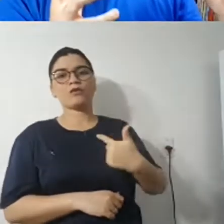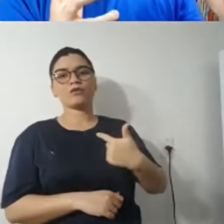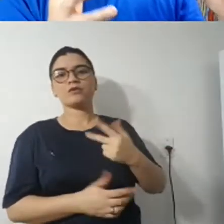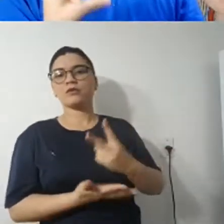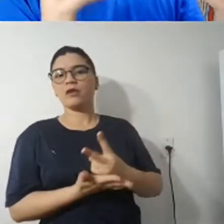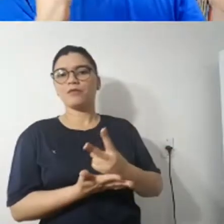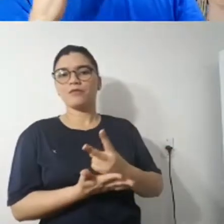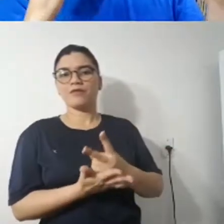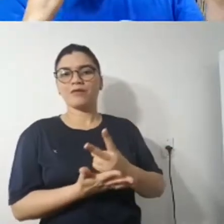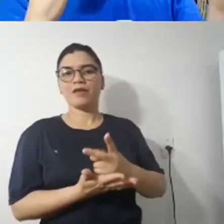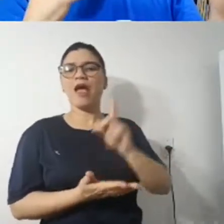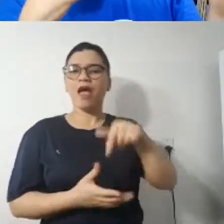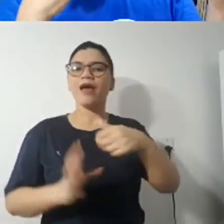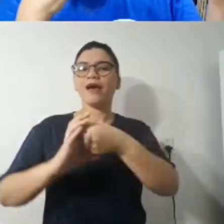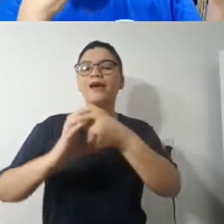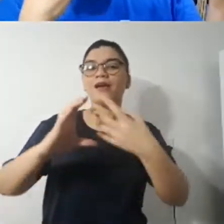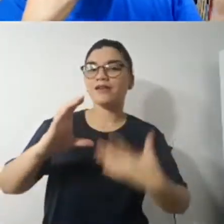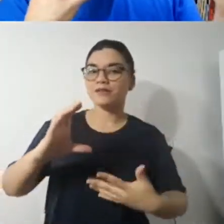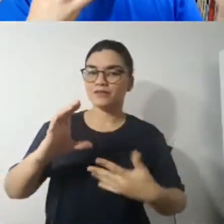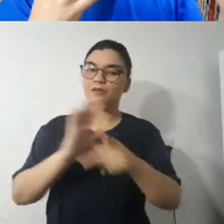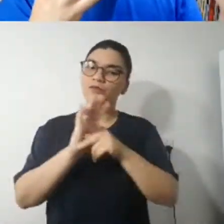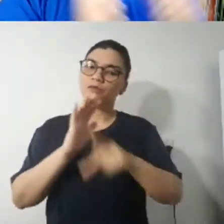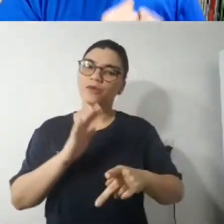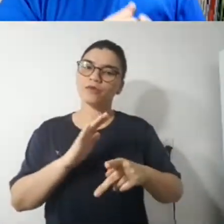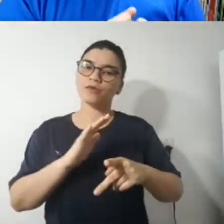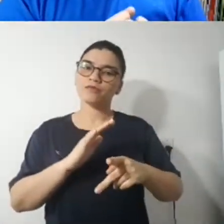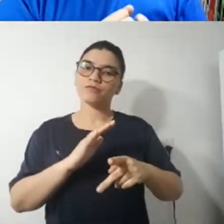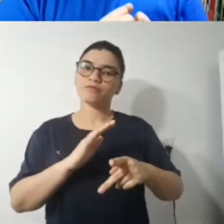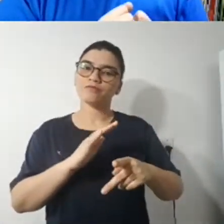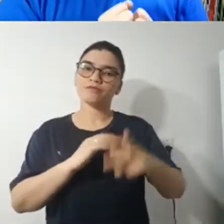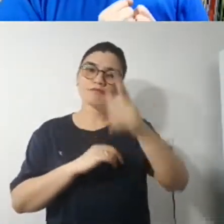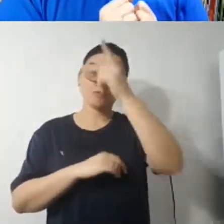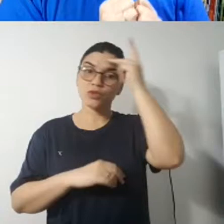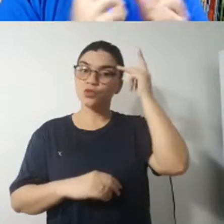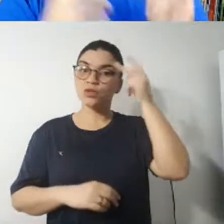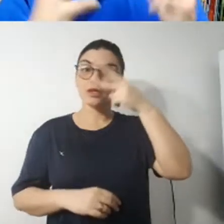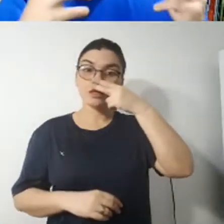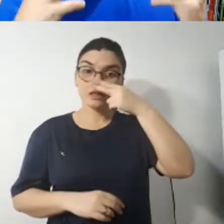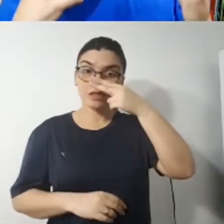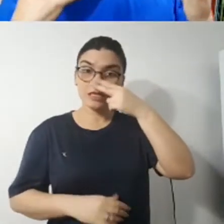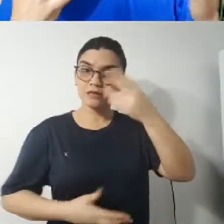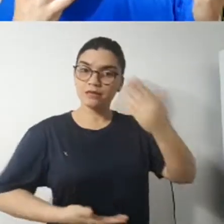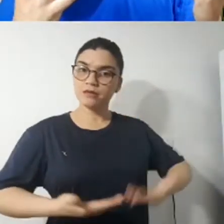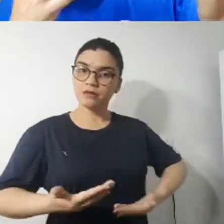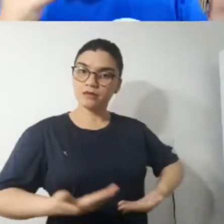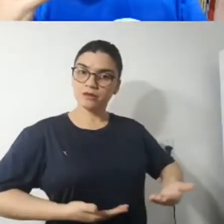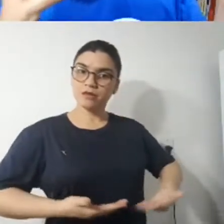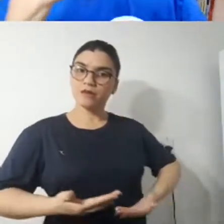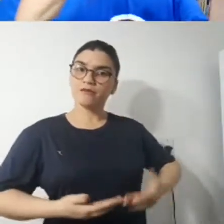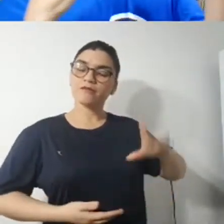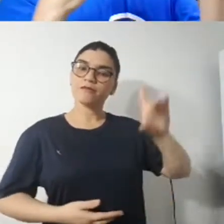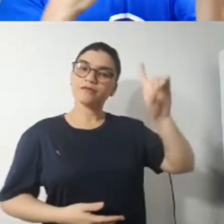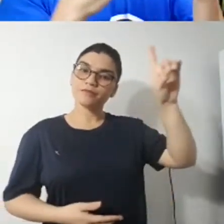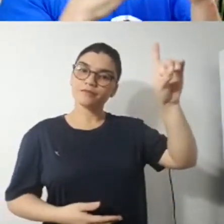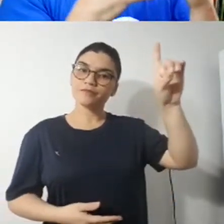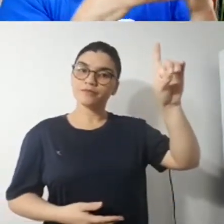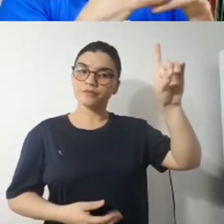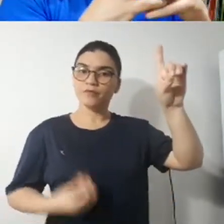características do servo de Deus que vive neste mundo em